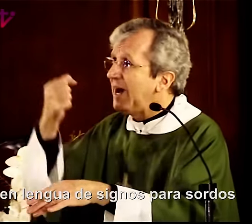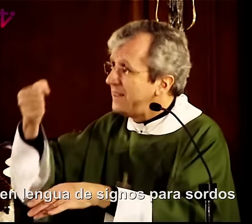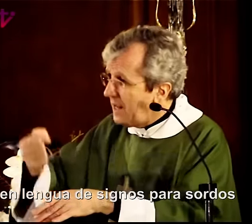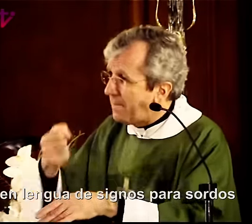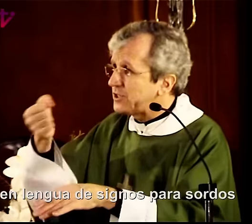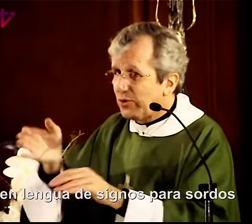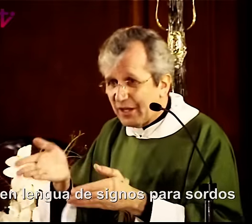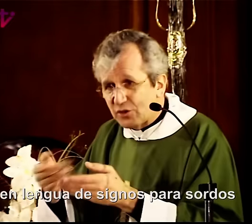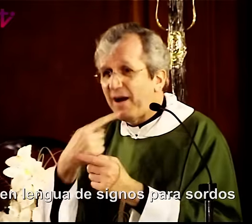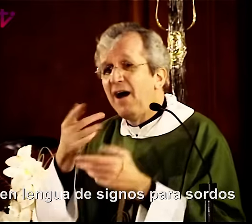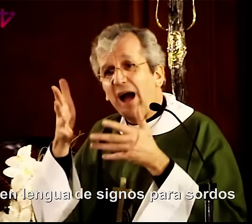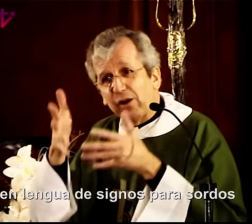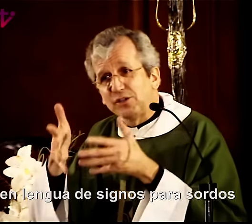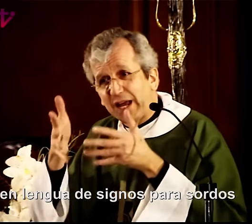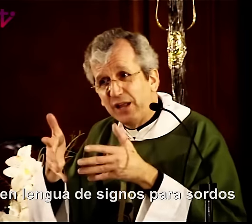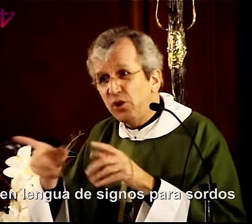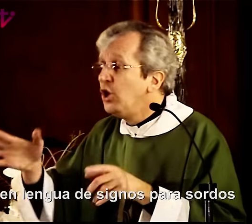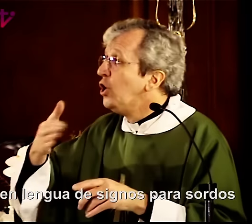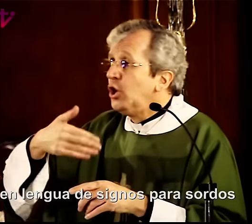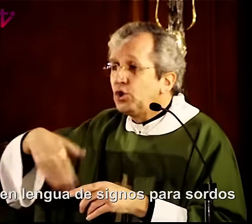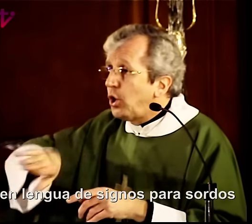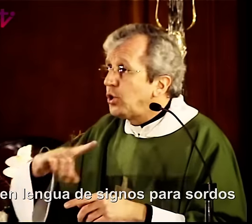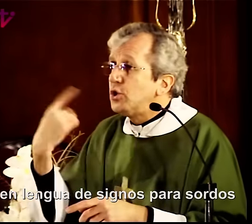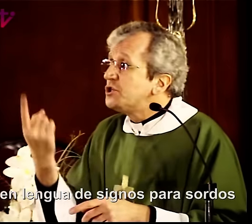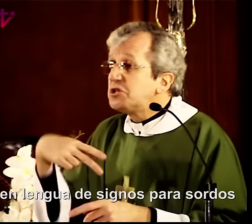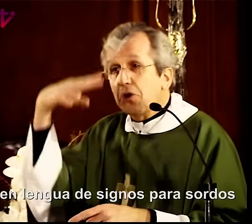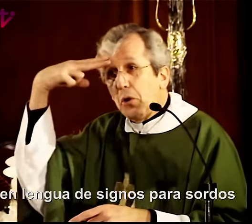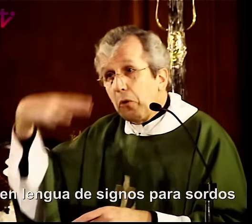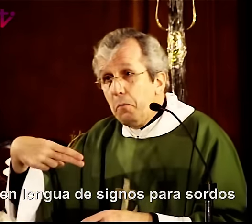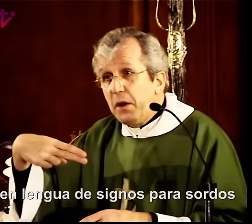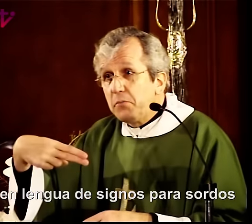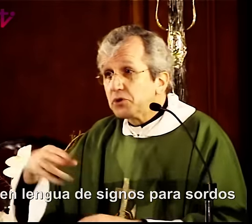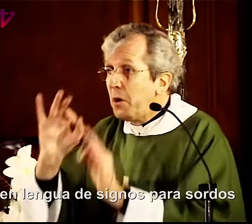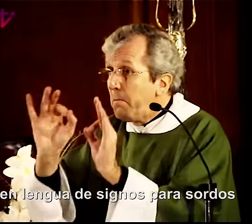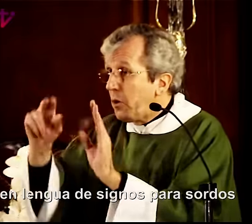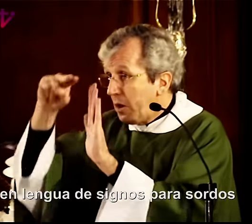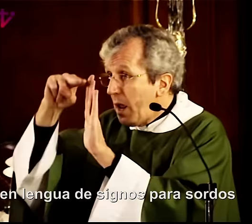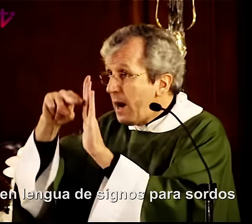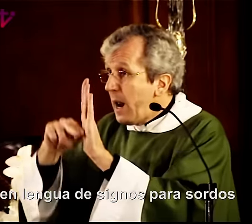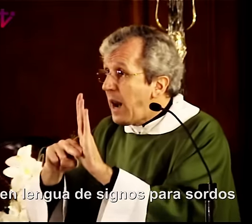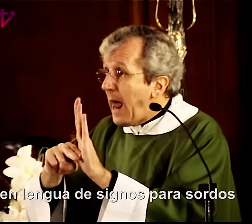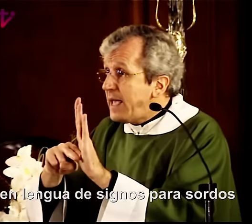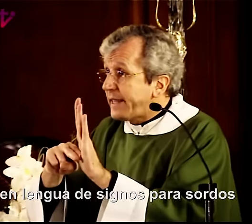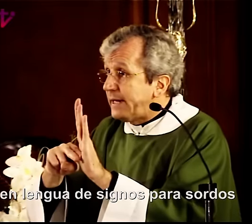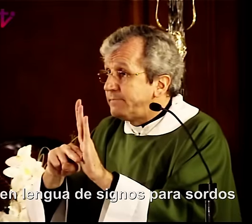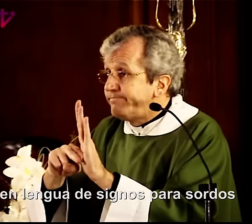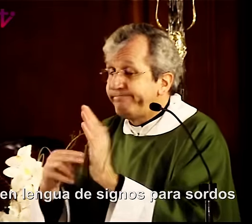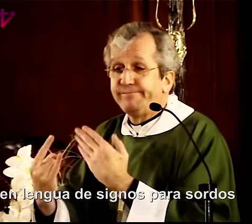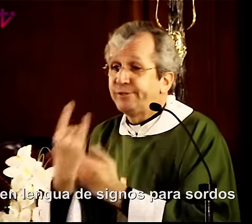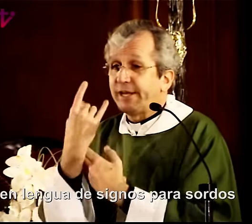del pastor que nos va aconsejando, todo, si solo lo cumplimos por la letra, nos